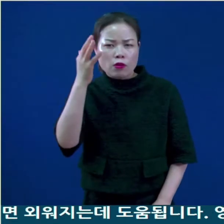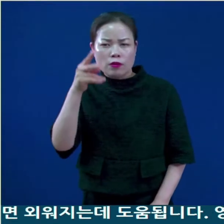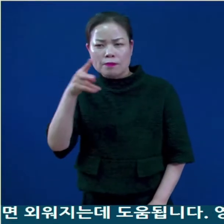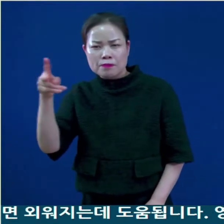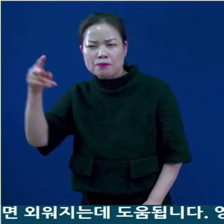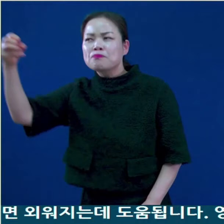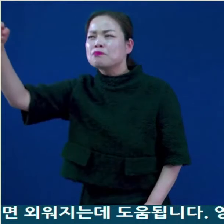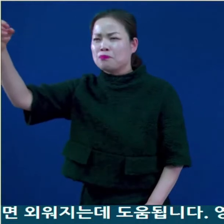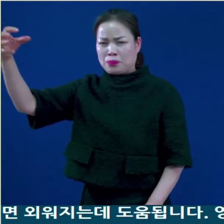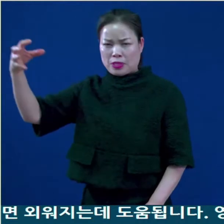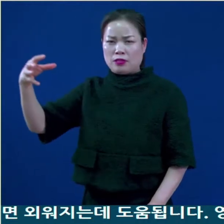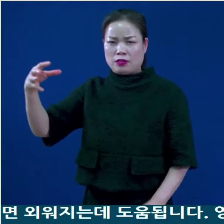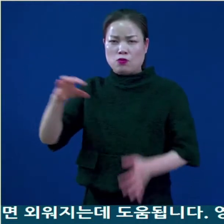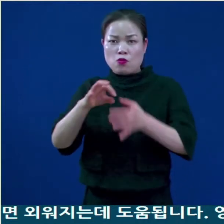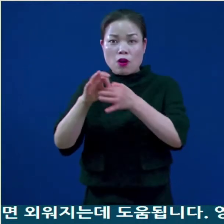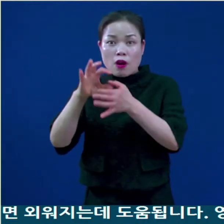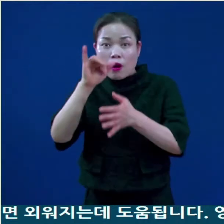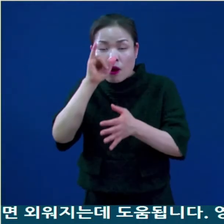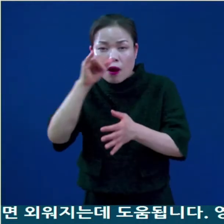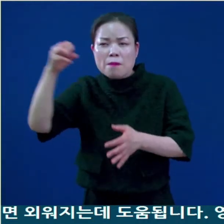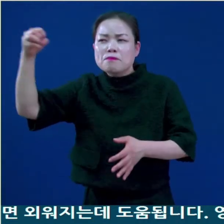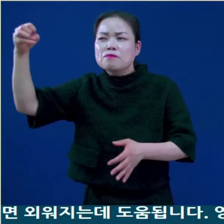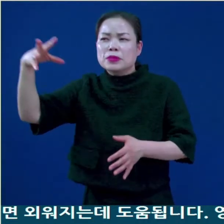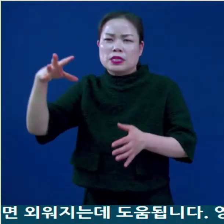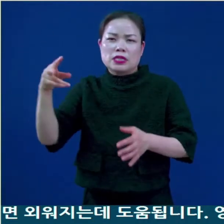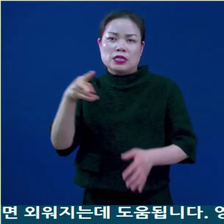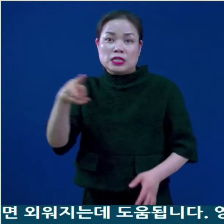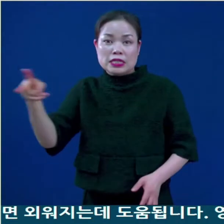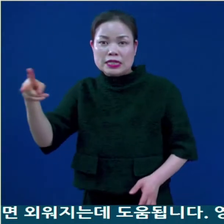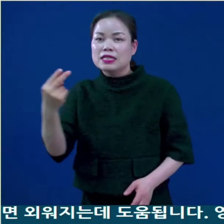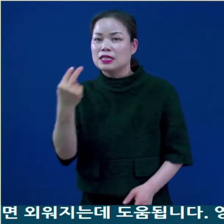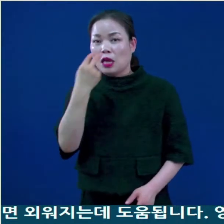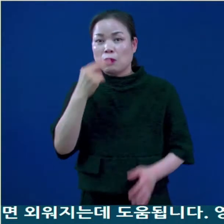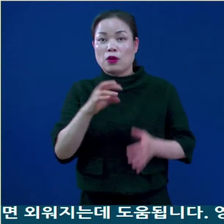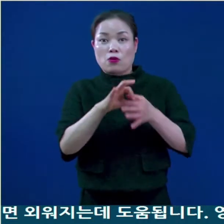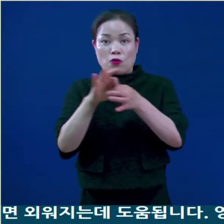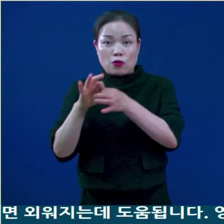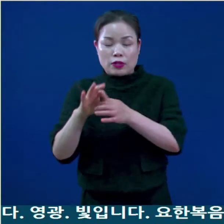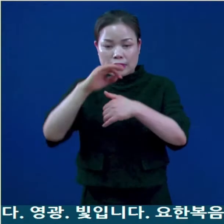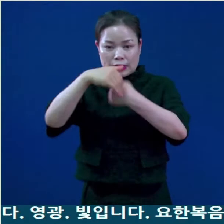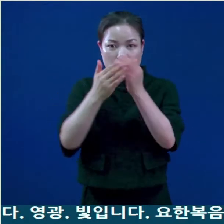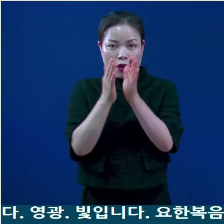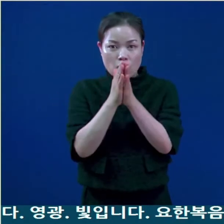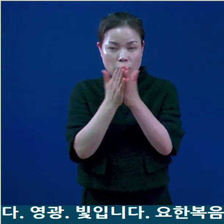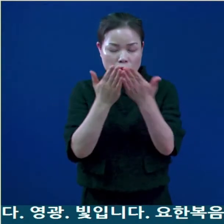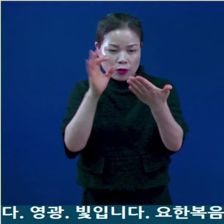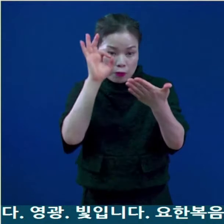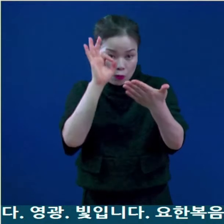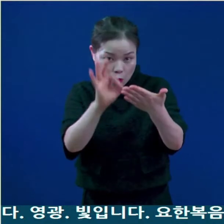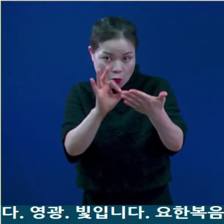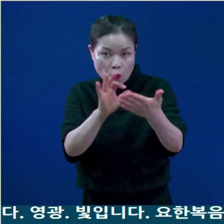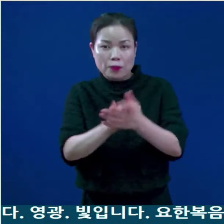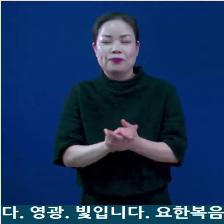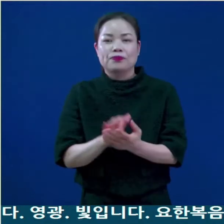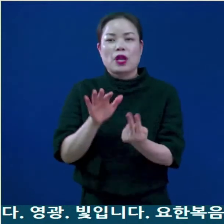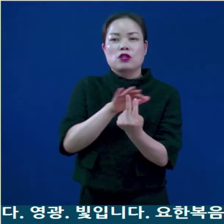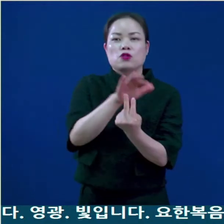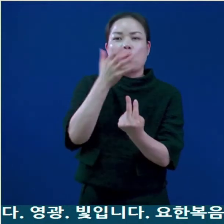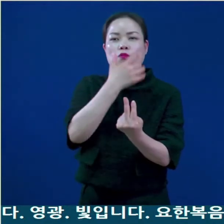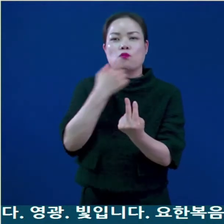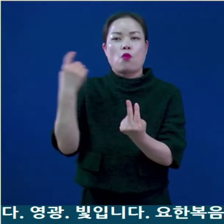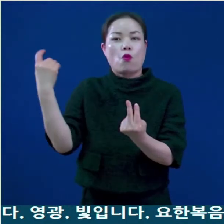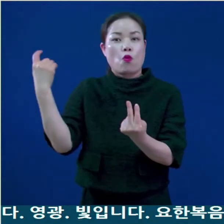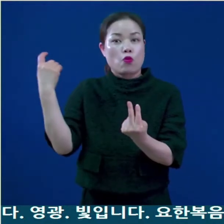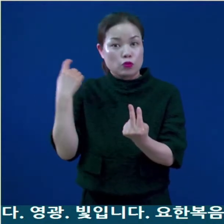있구나. 그 빛은 또 뭐랑 관련이 있습니까? 생명이랑 관련이 있죠. 자, 성경을 보고 확인을 합니다. 이제 요한복음 1장, 오늘